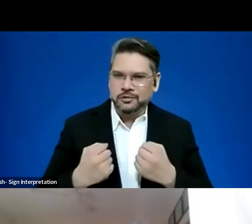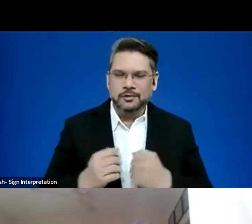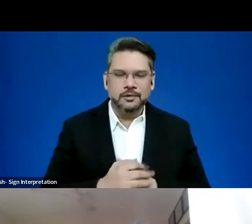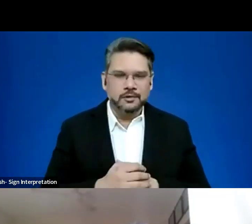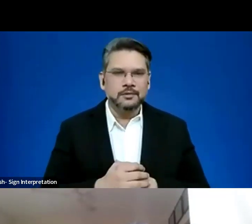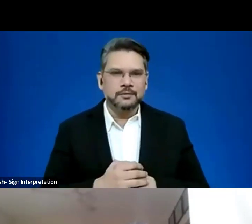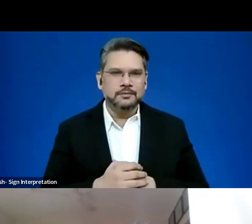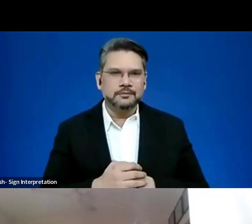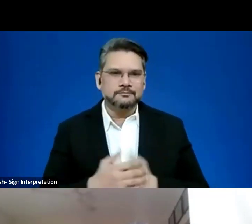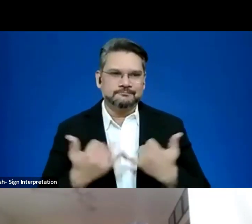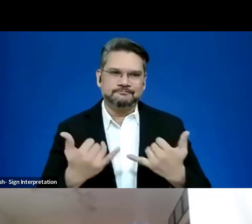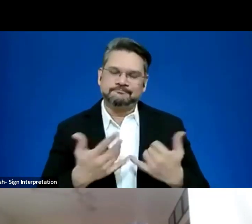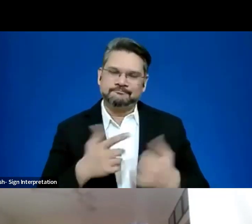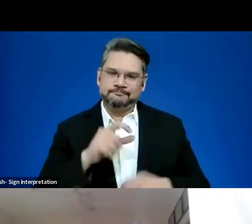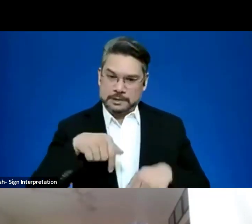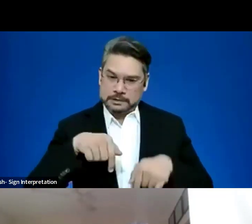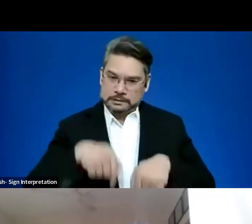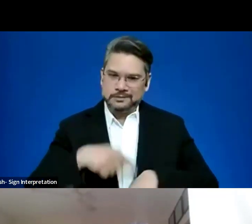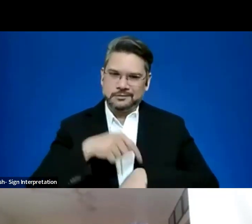关系